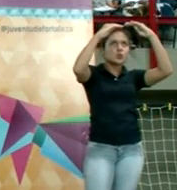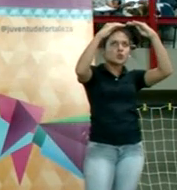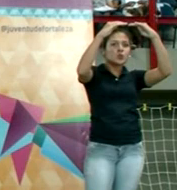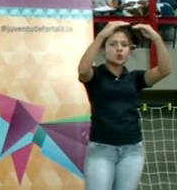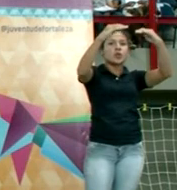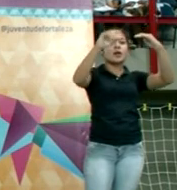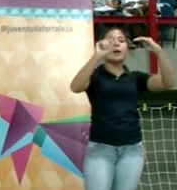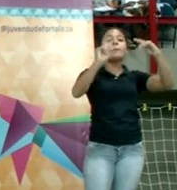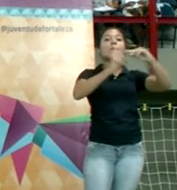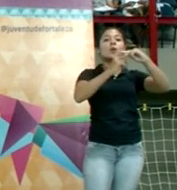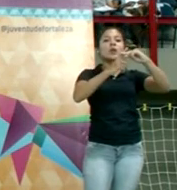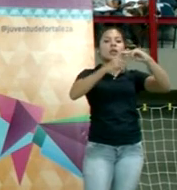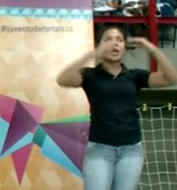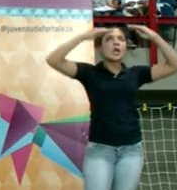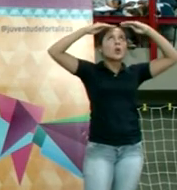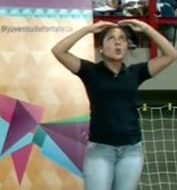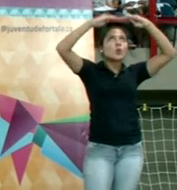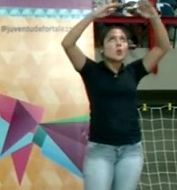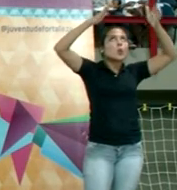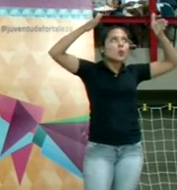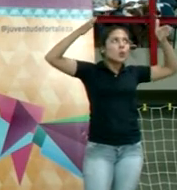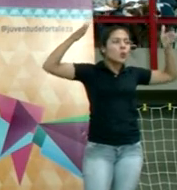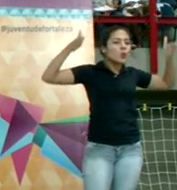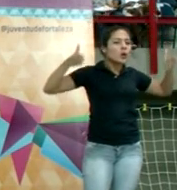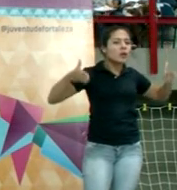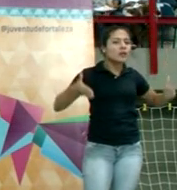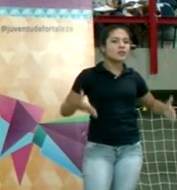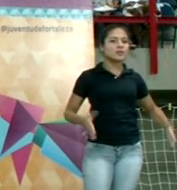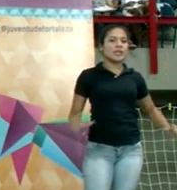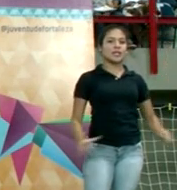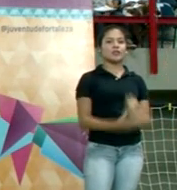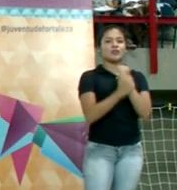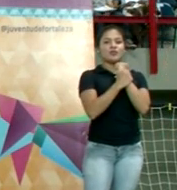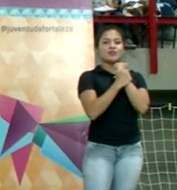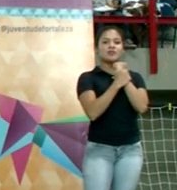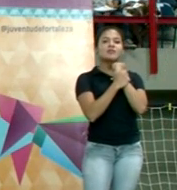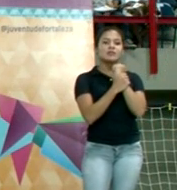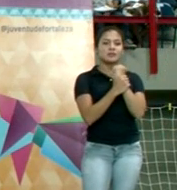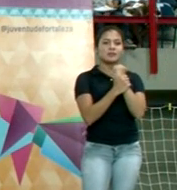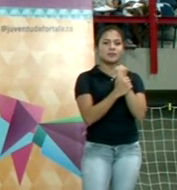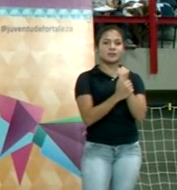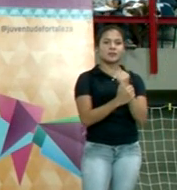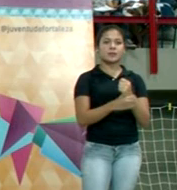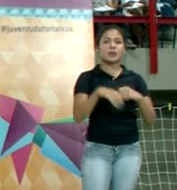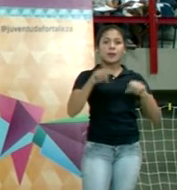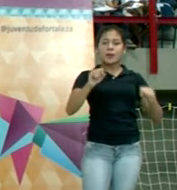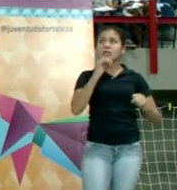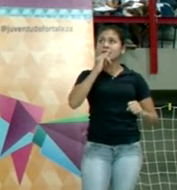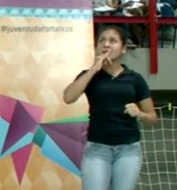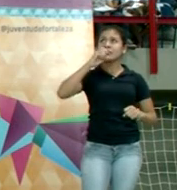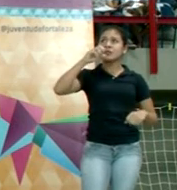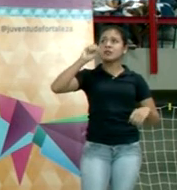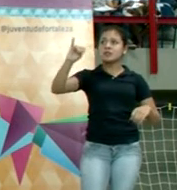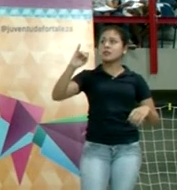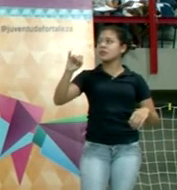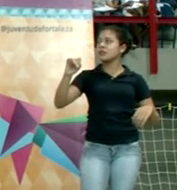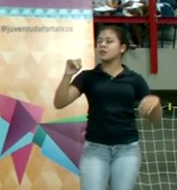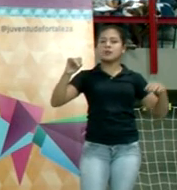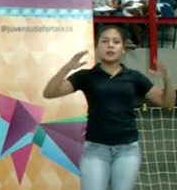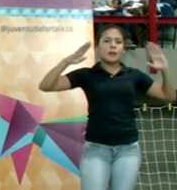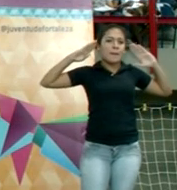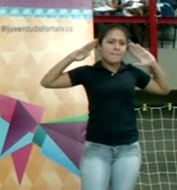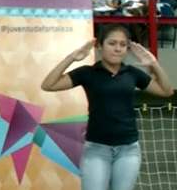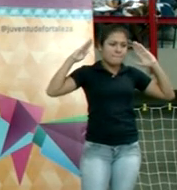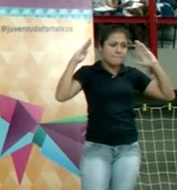pneus, é a blindagem eletrostática. Se você entra no carro, fica fechado dentro dele, pode cair um raio no teto do carro, aquilo fica